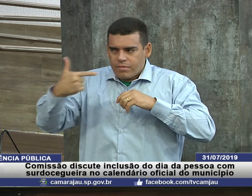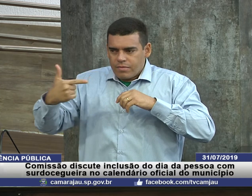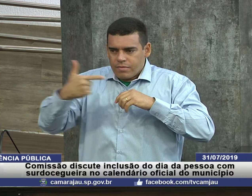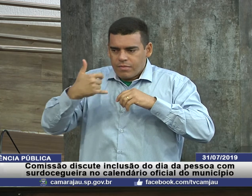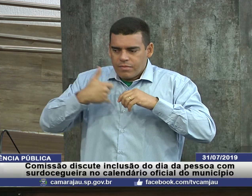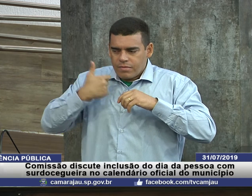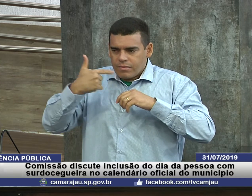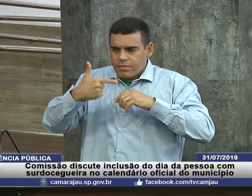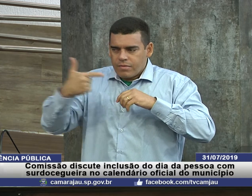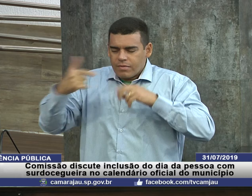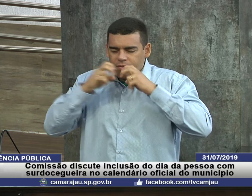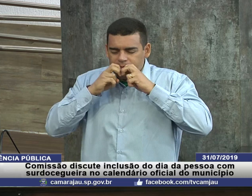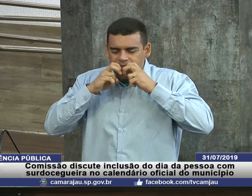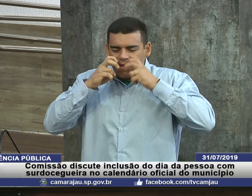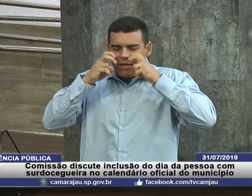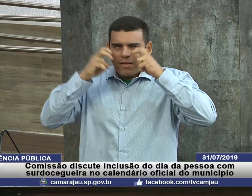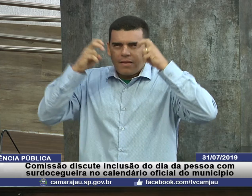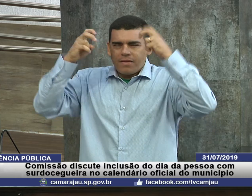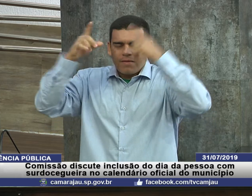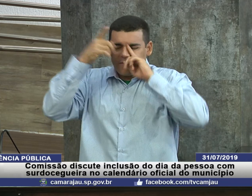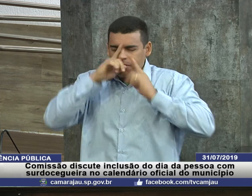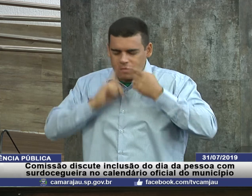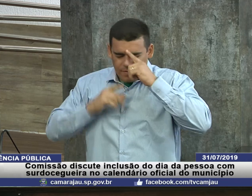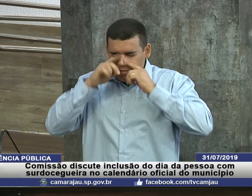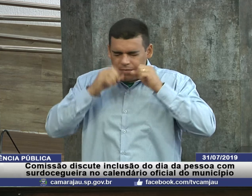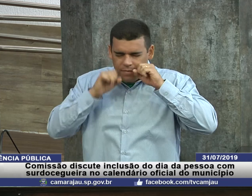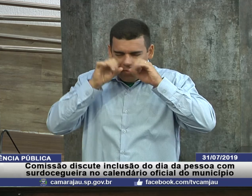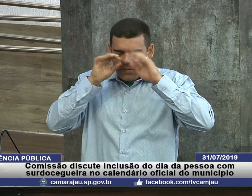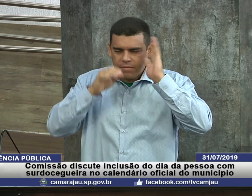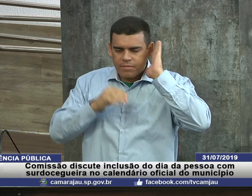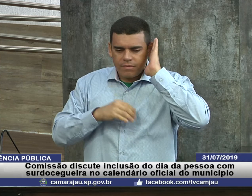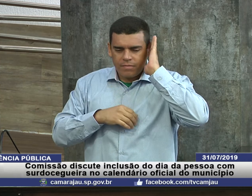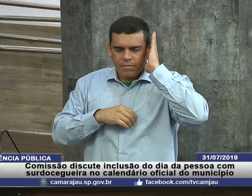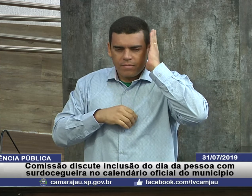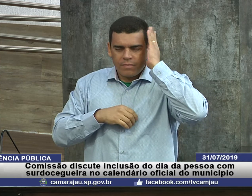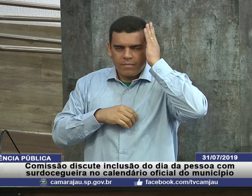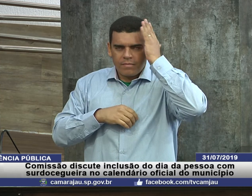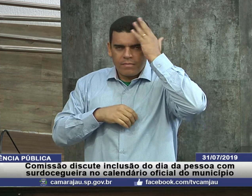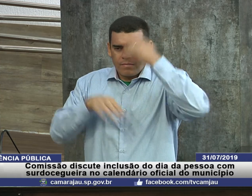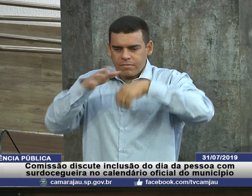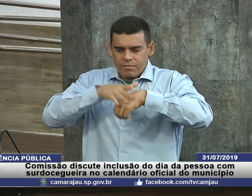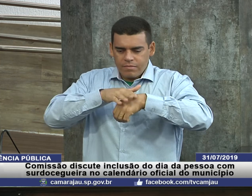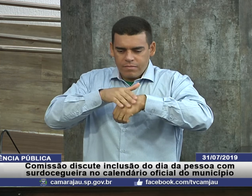que eu lavei meu rosto para me olhar no espelho, eu não me enxerguei.